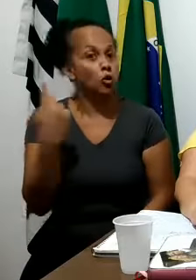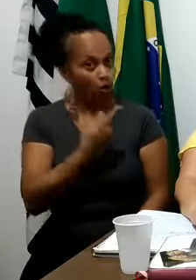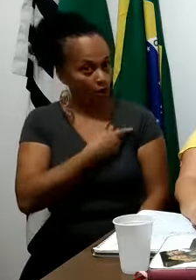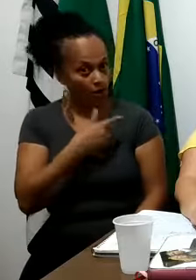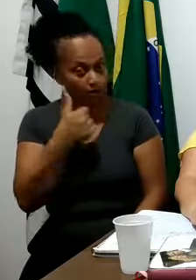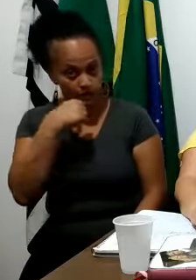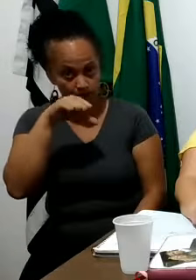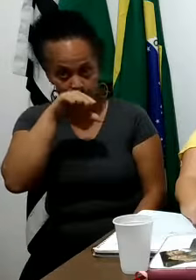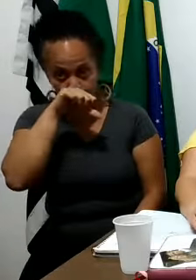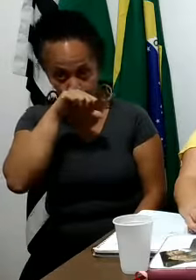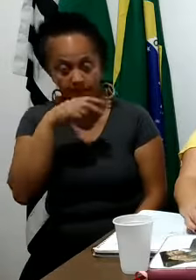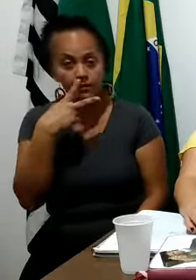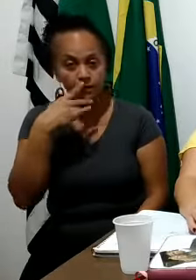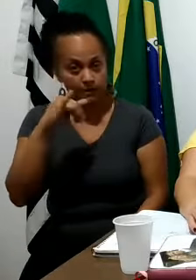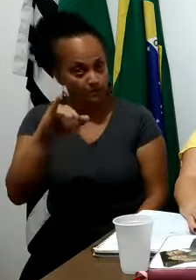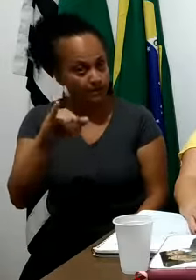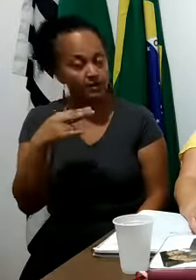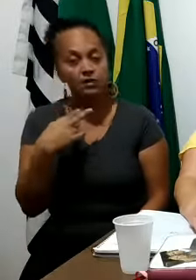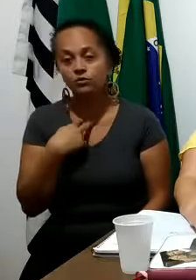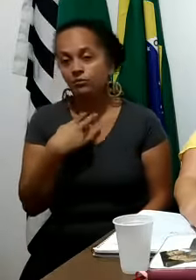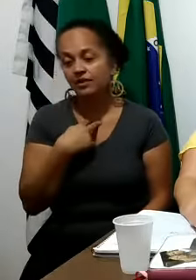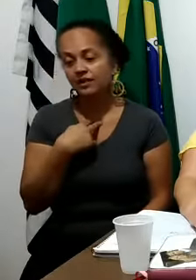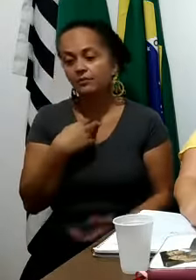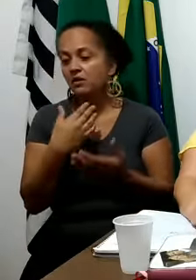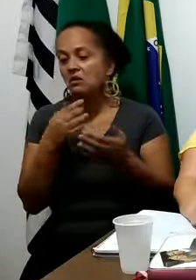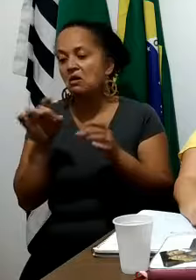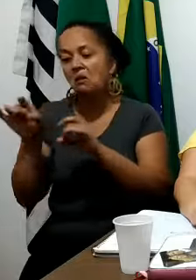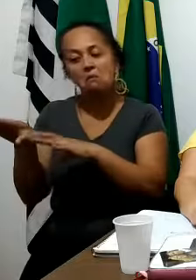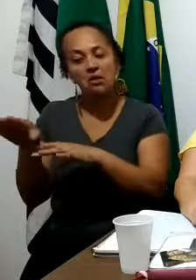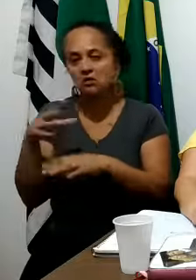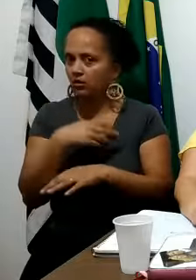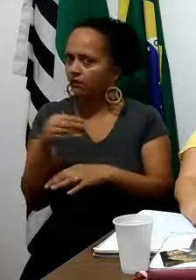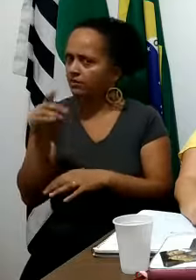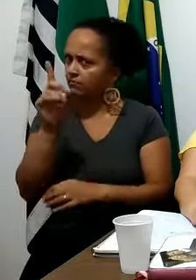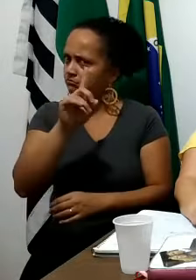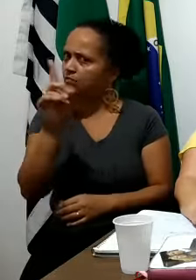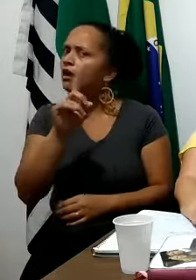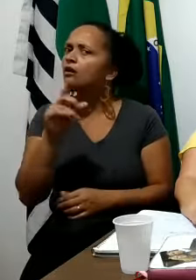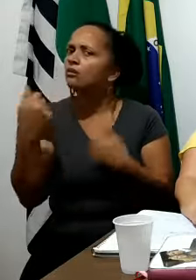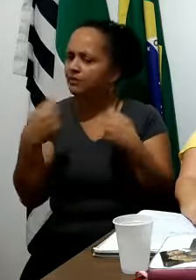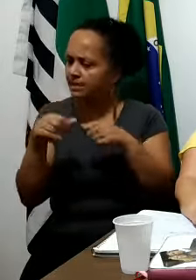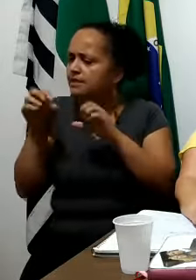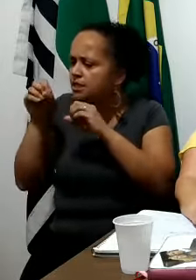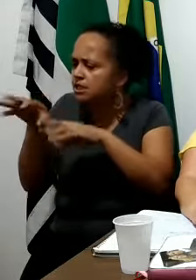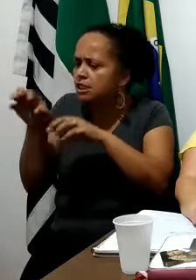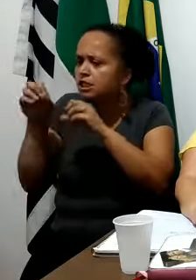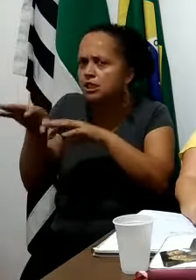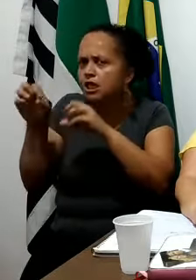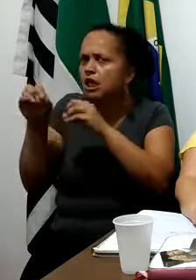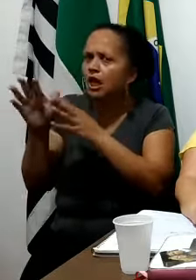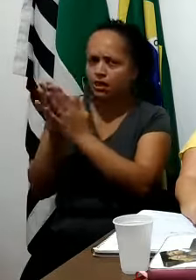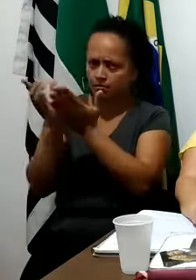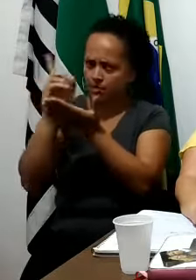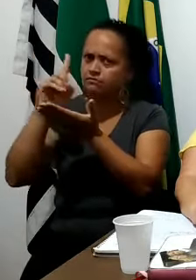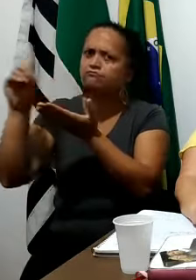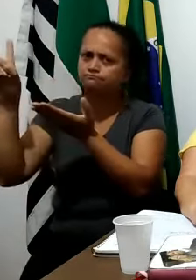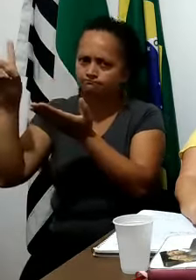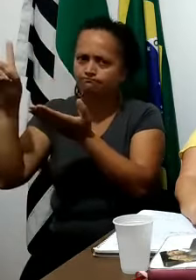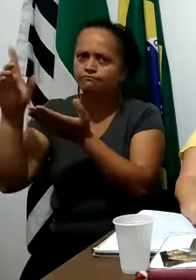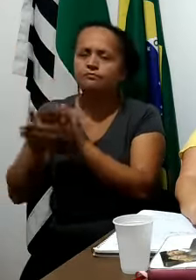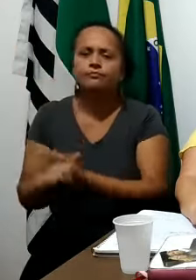nós, irmãos. Não desiste. É o que a gente leu em Deuteronômio. Começa em nós. Inculcar na cabeça deles, né? Essa palavra. Exatamente.